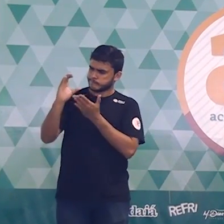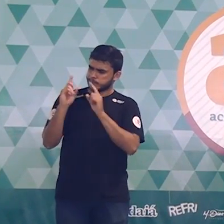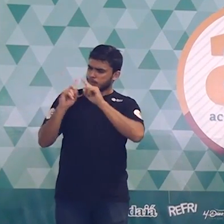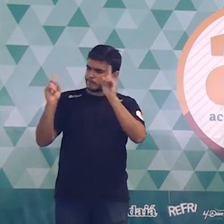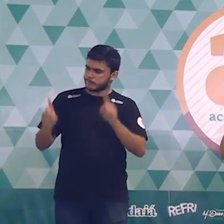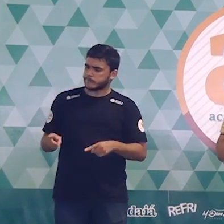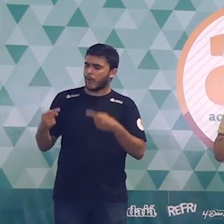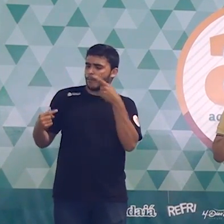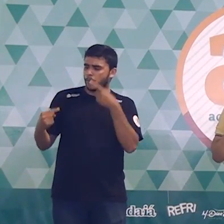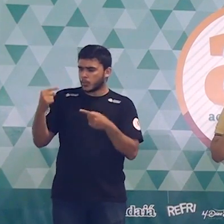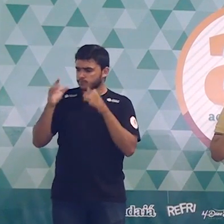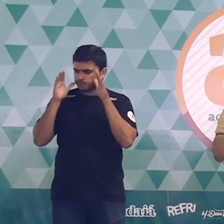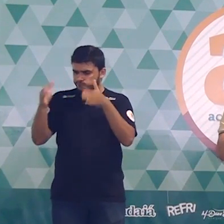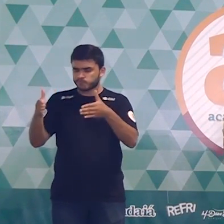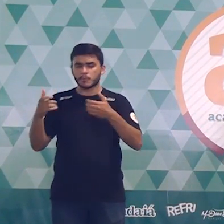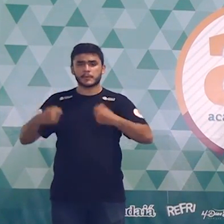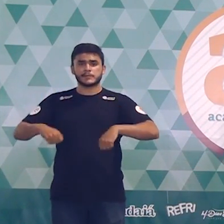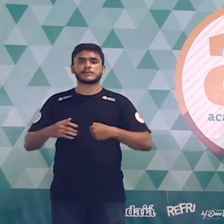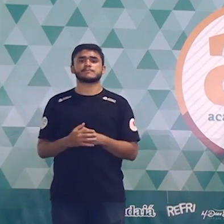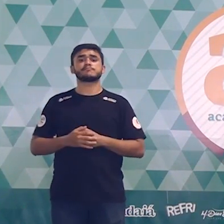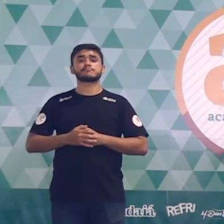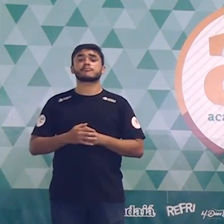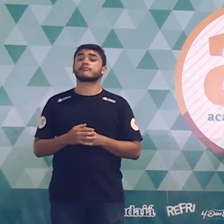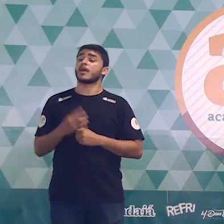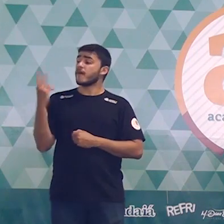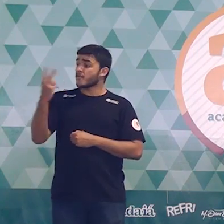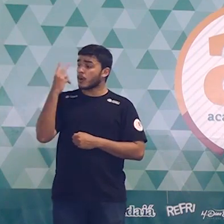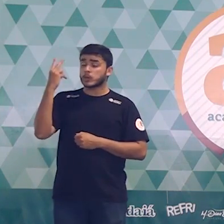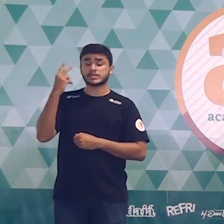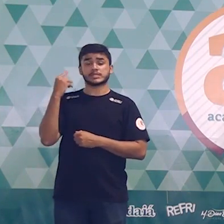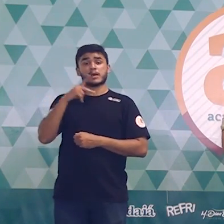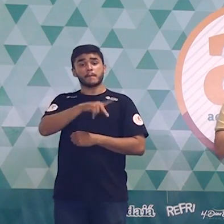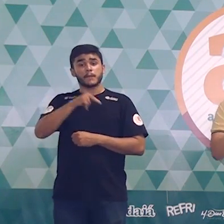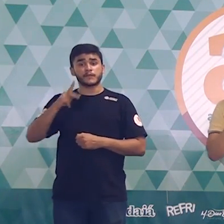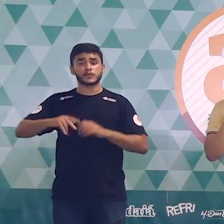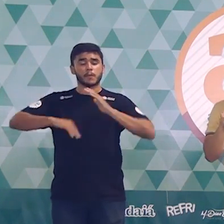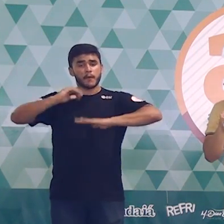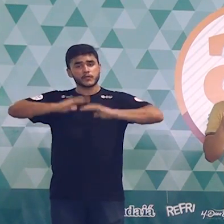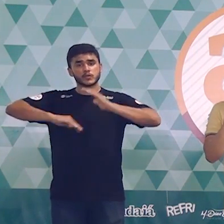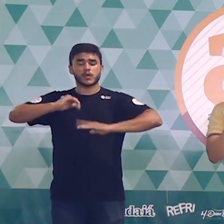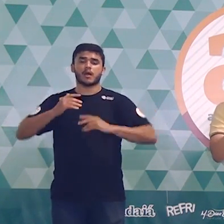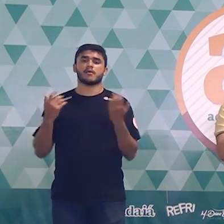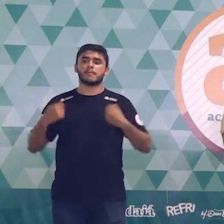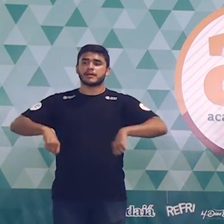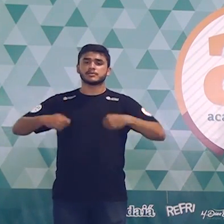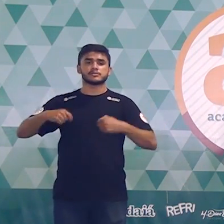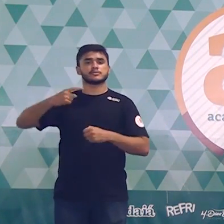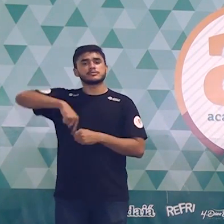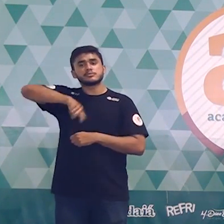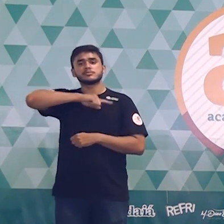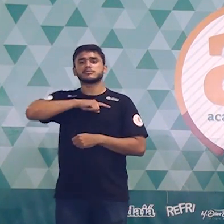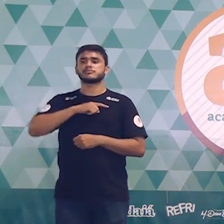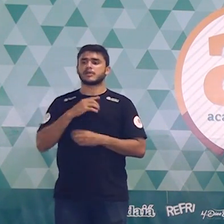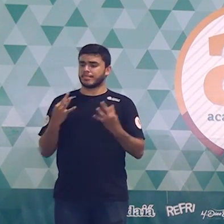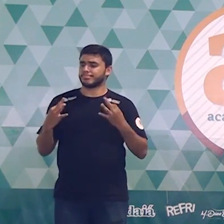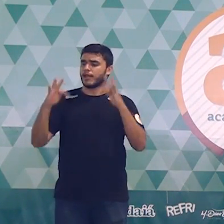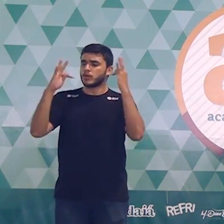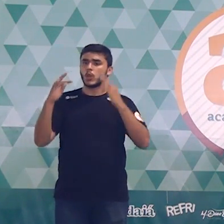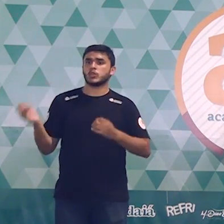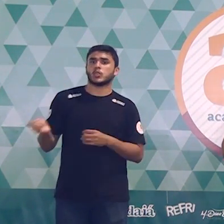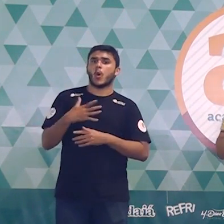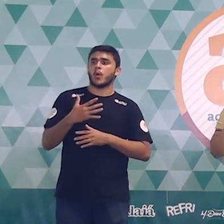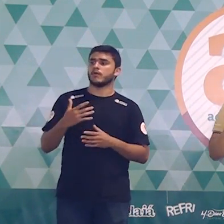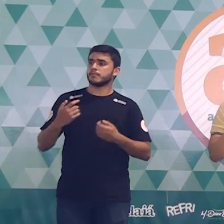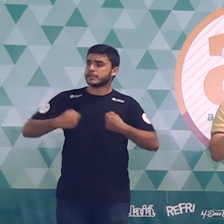de educação, por meio da maior valorização do professor, por meio da maior disponibilidade de inclusão digital,